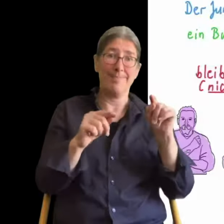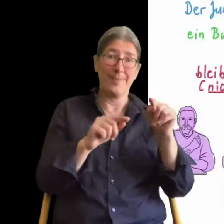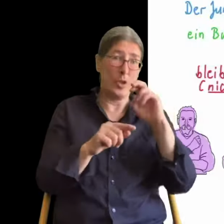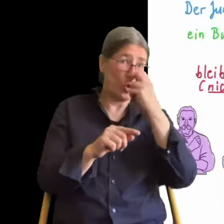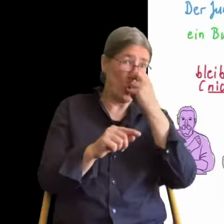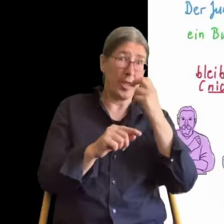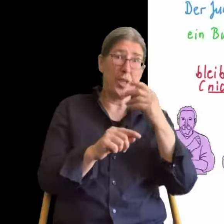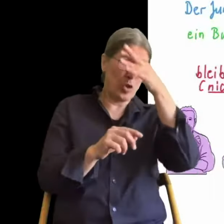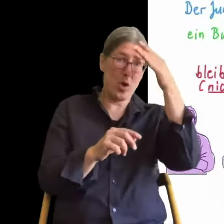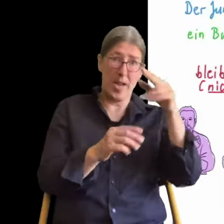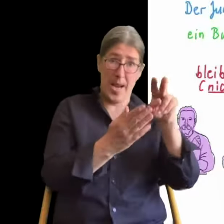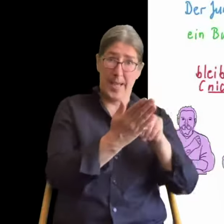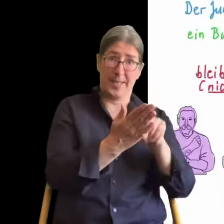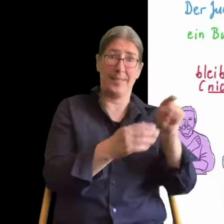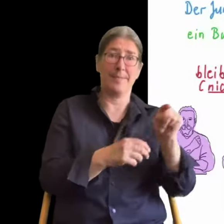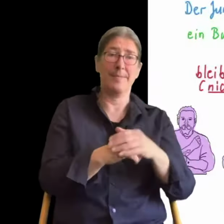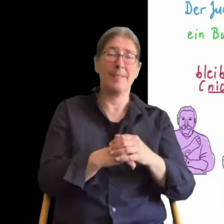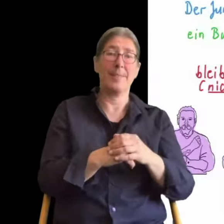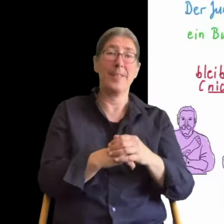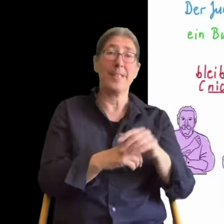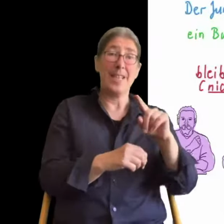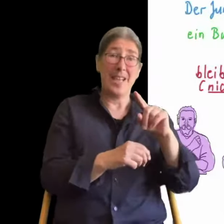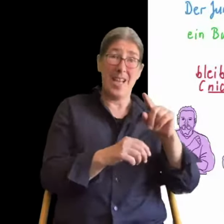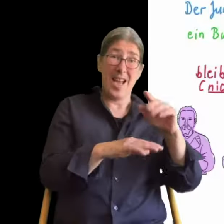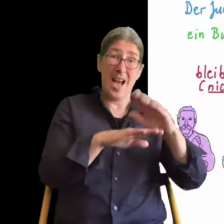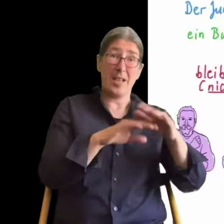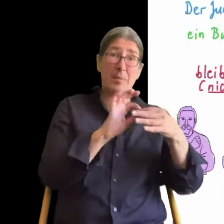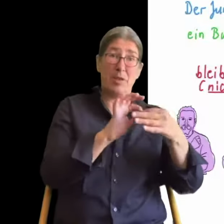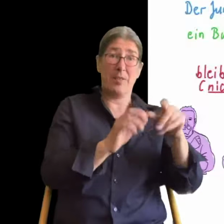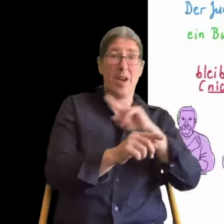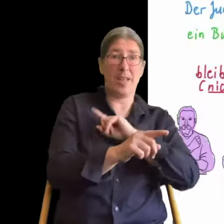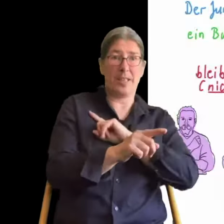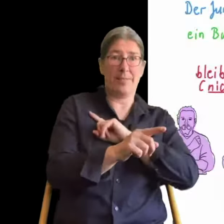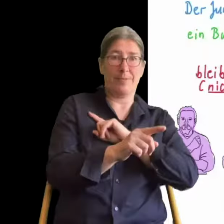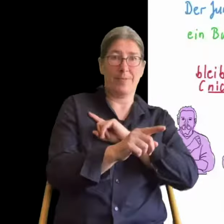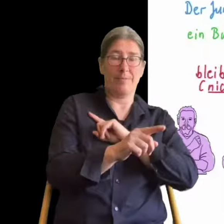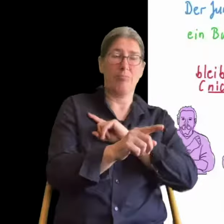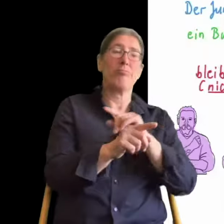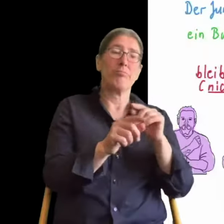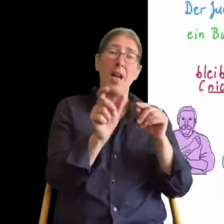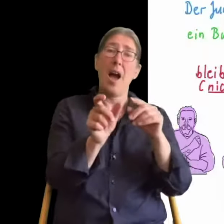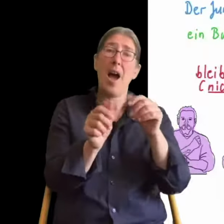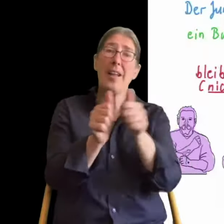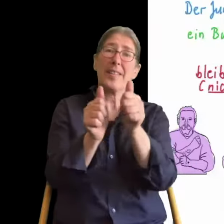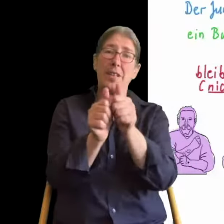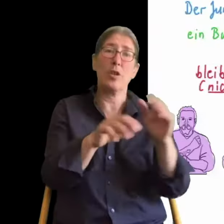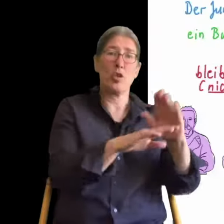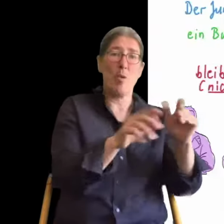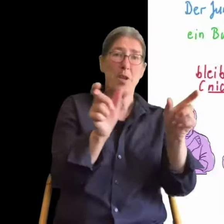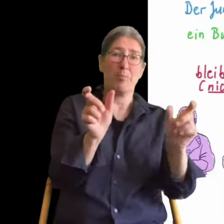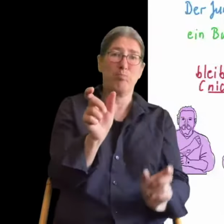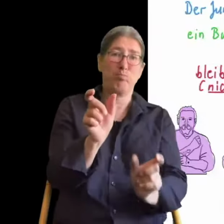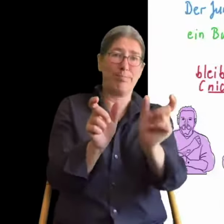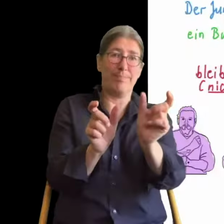Der neugierige Junge liest. Da wird das Adjektiv, das attributive Adjektiv, zwischen den Artikel und das